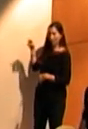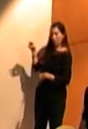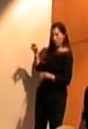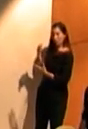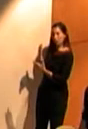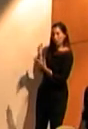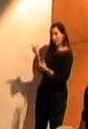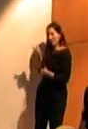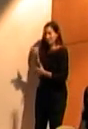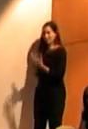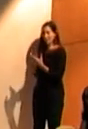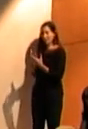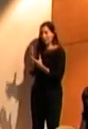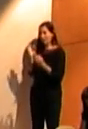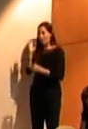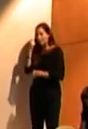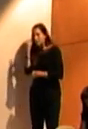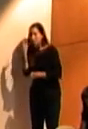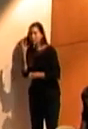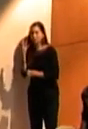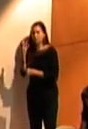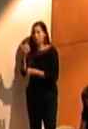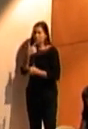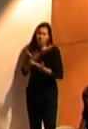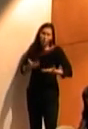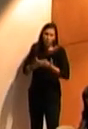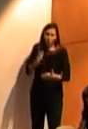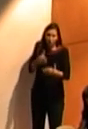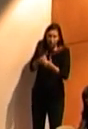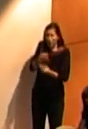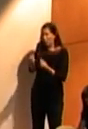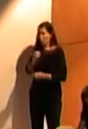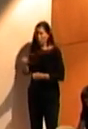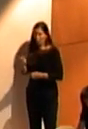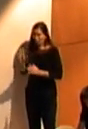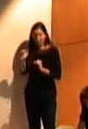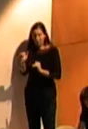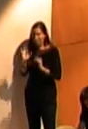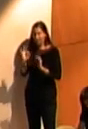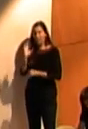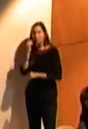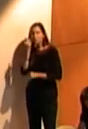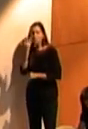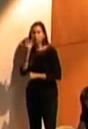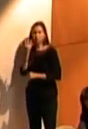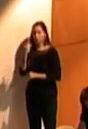nous rassemble tous, qu'on soit en situation de handicap ou non, la question des sens nous rassemble tous.